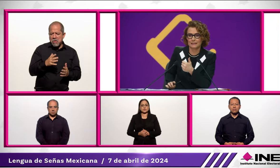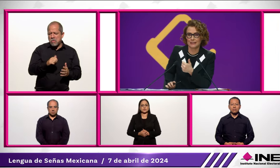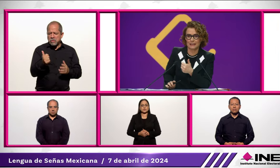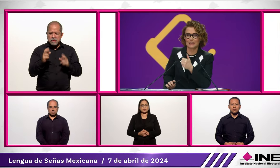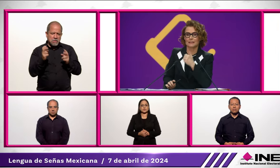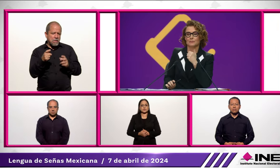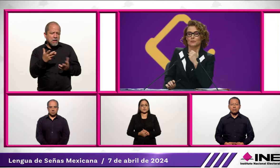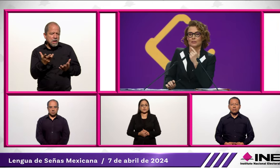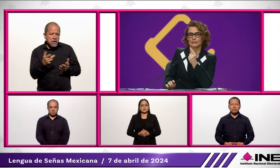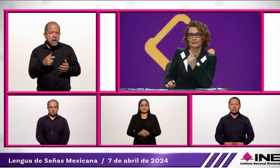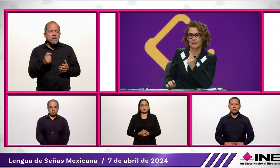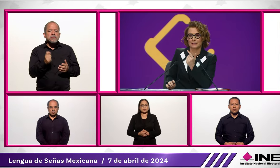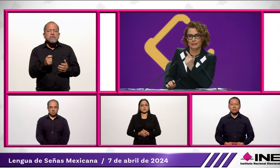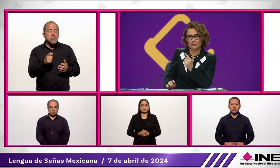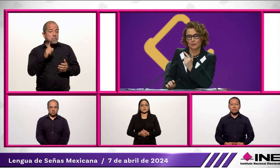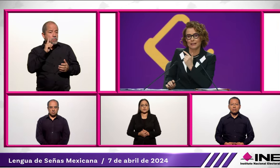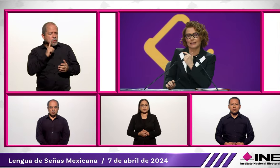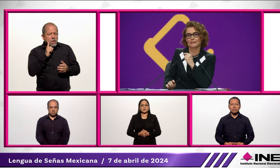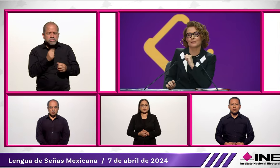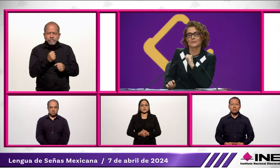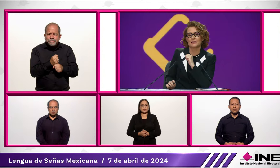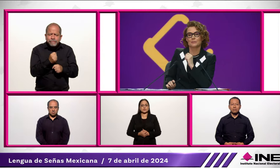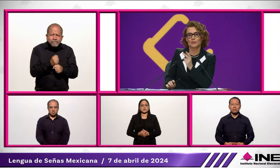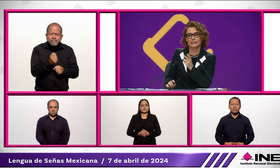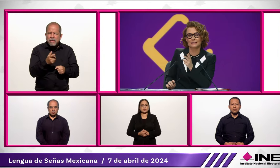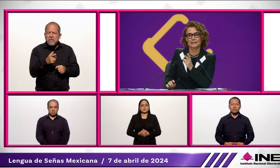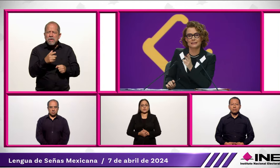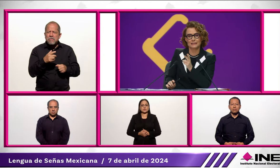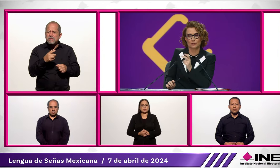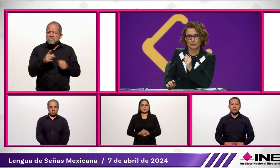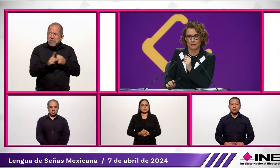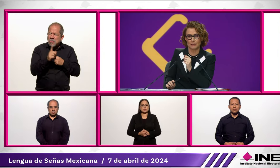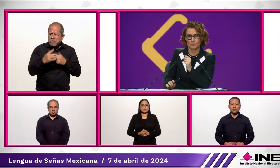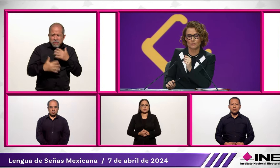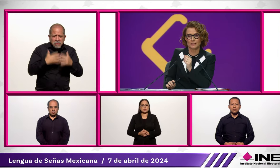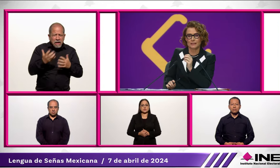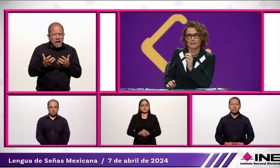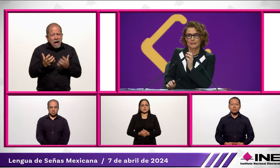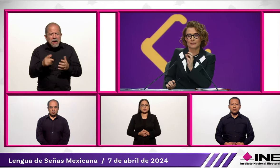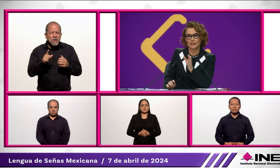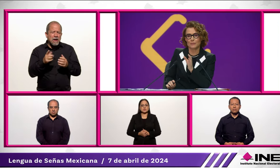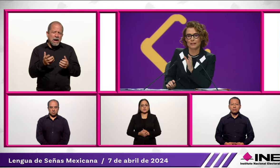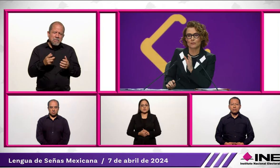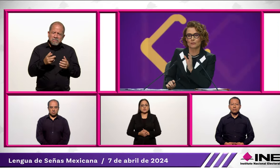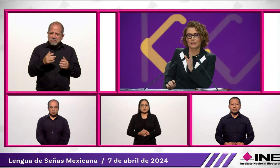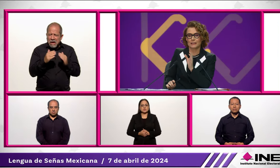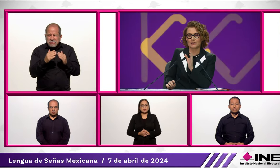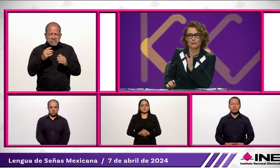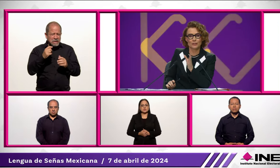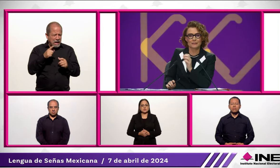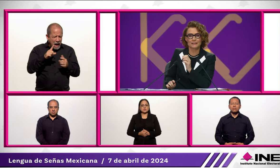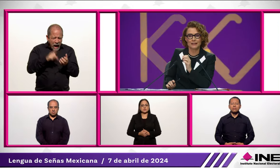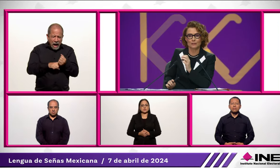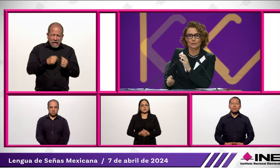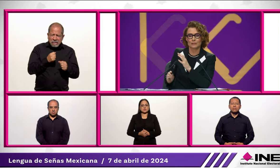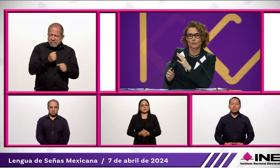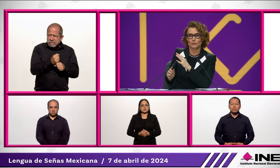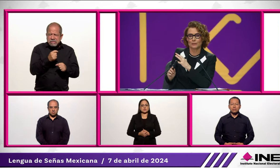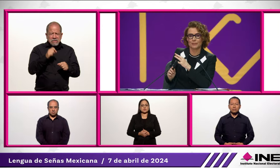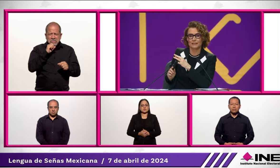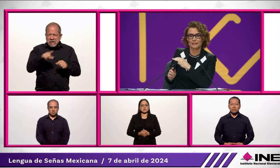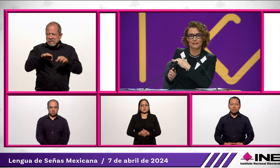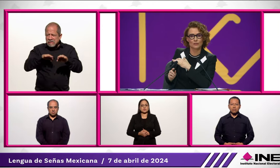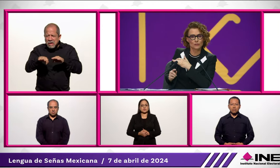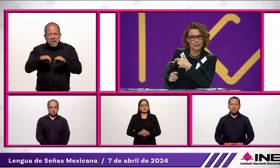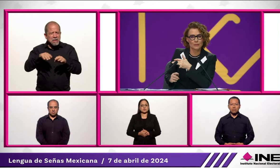violencia en la calle, violencia dentro de la casa y violencia en el sitio de trabajo. Y sin embargo, no se ha avanzado.